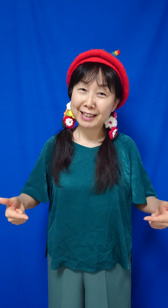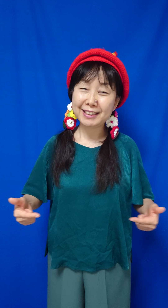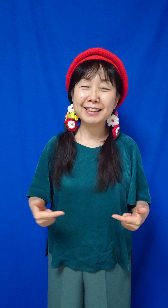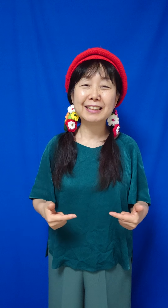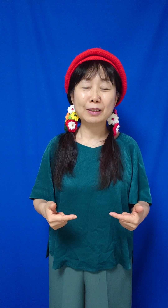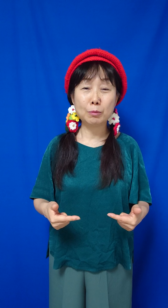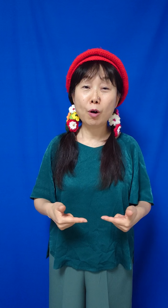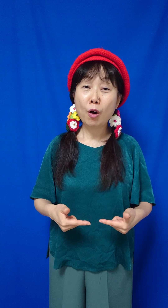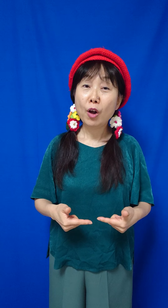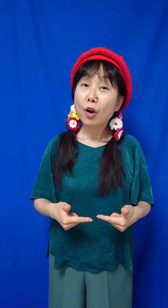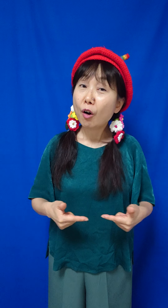しいんですけども、